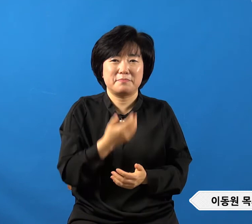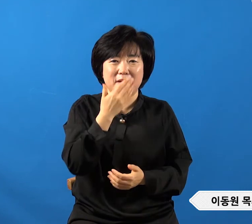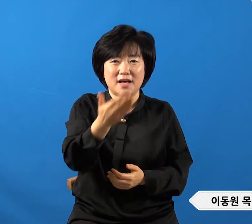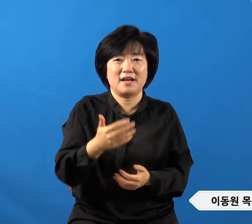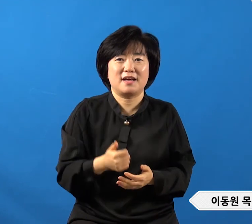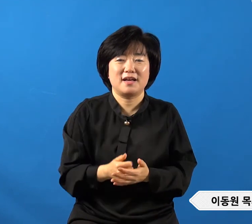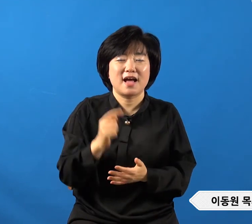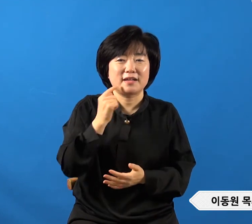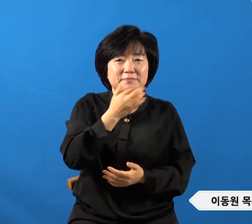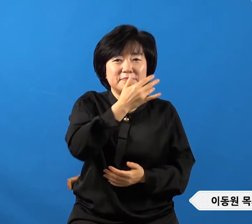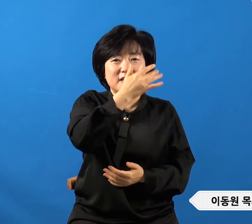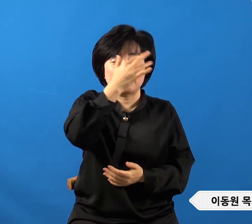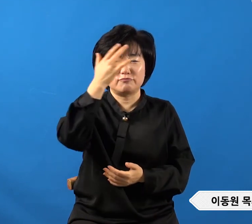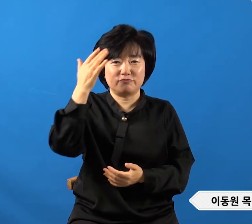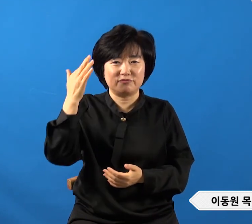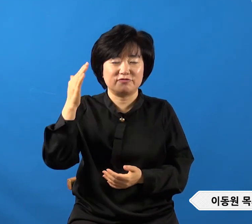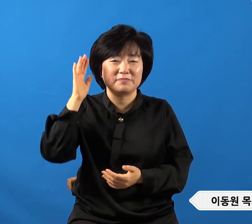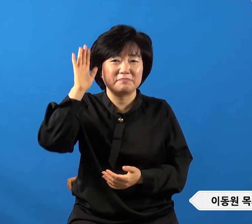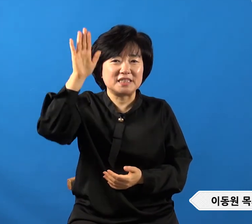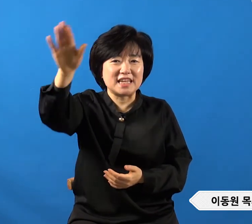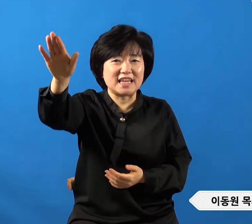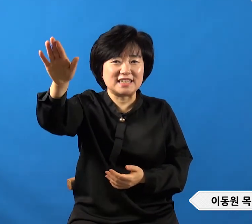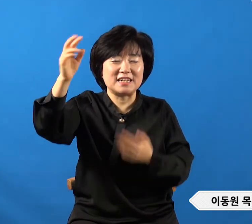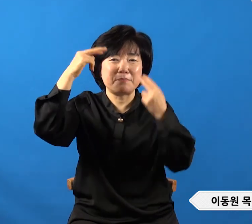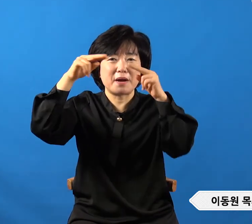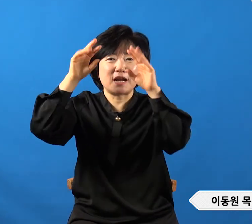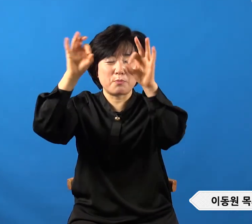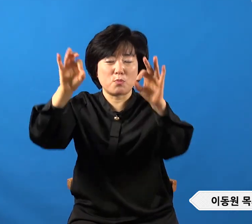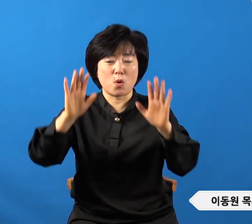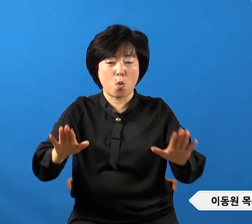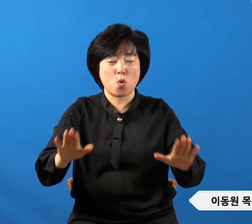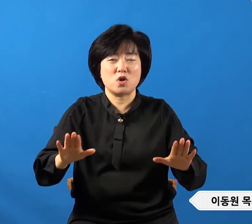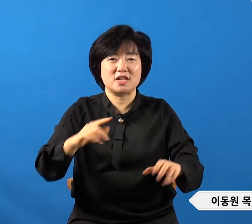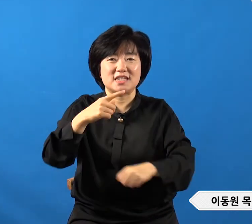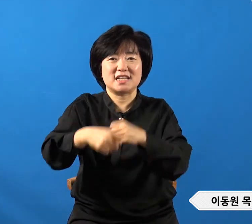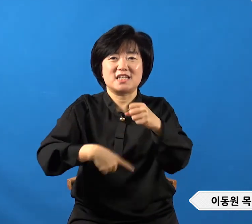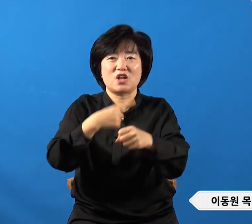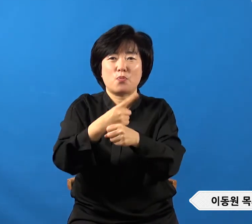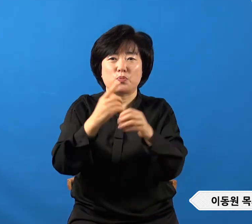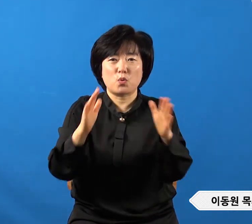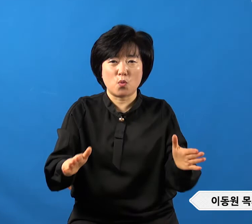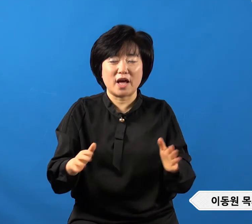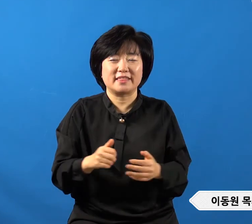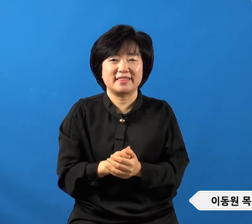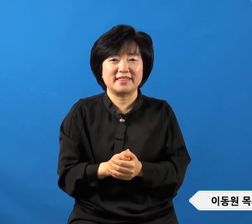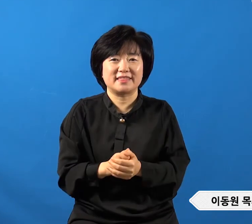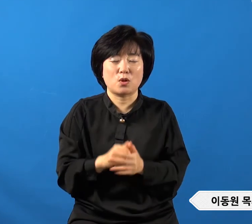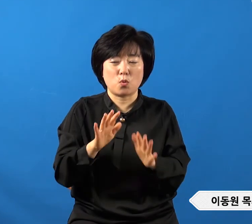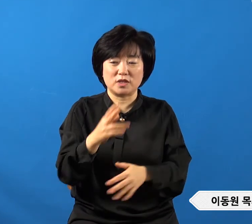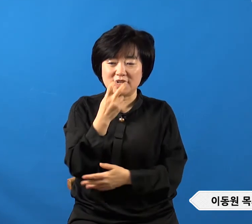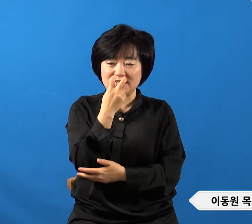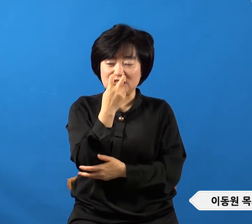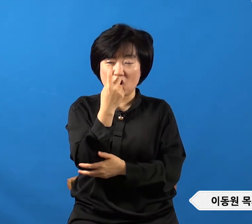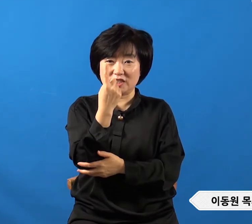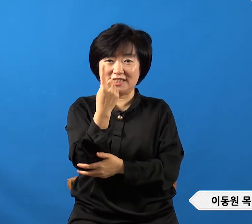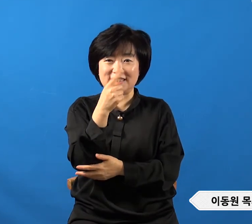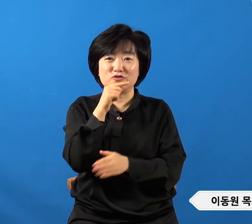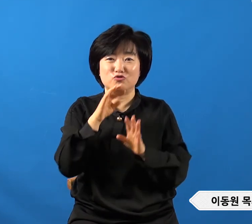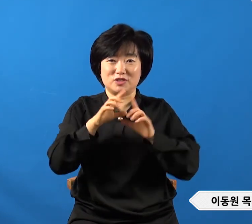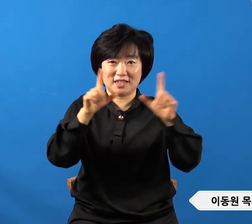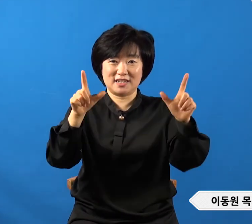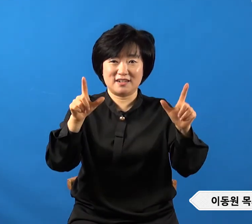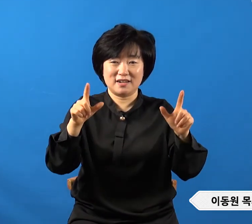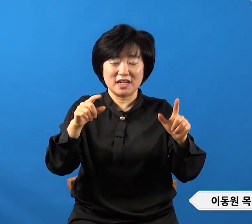것입니다. 이 아름다운 미래를 바라보면서 금년 한 해도, 오늘 마침 청지기 주일인데